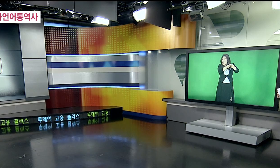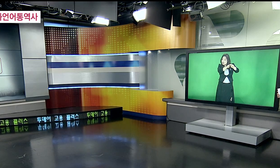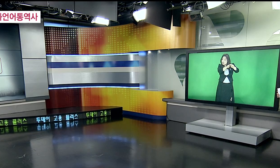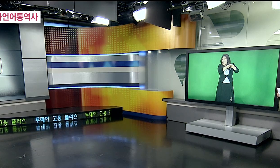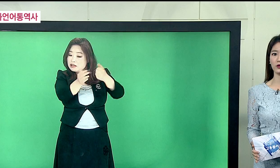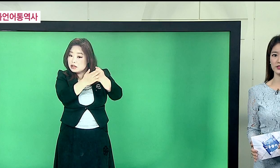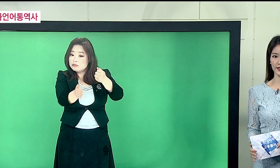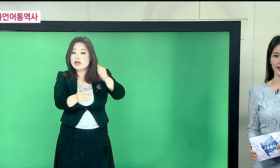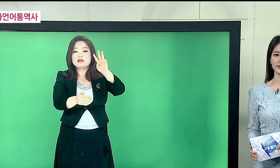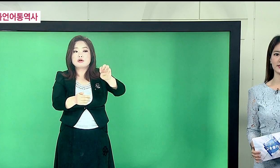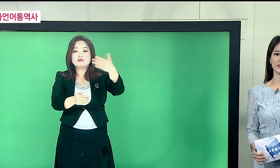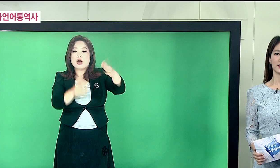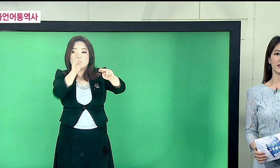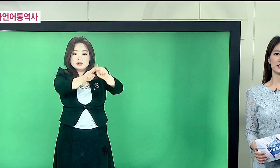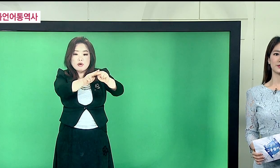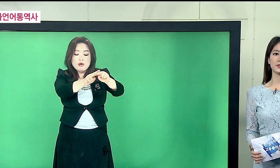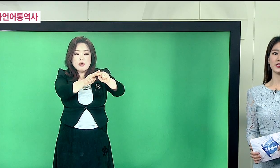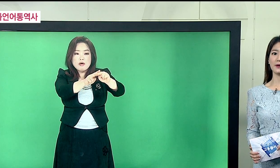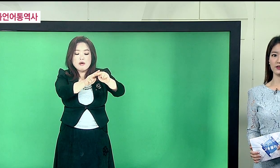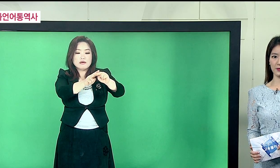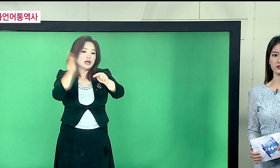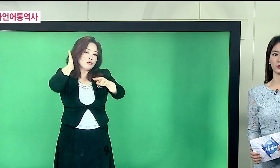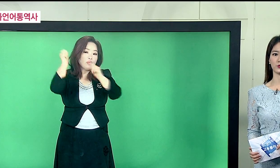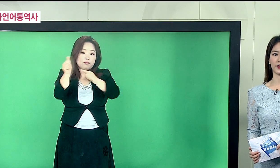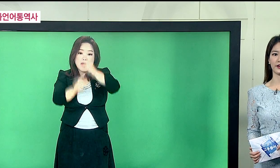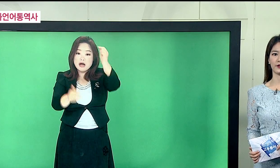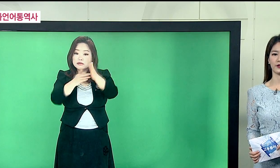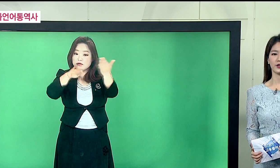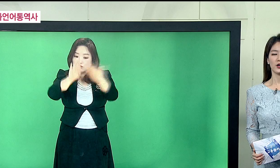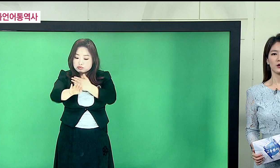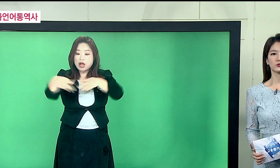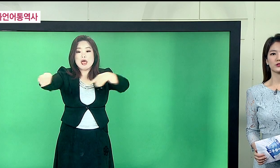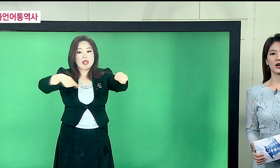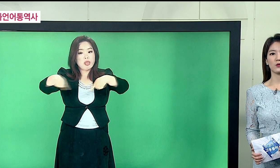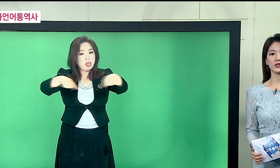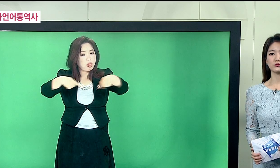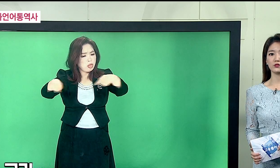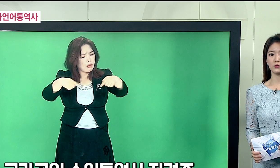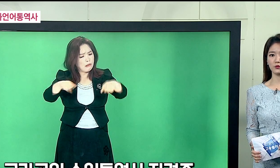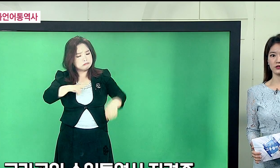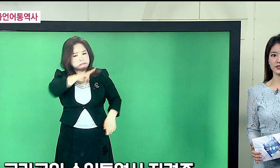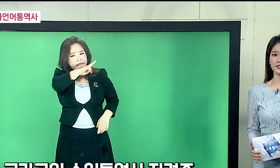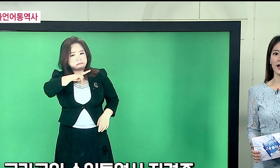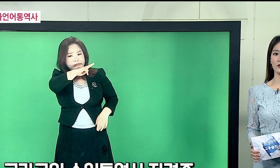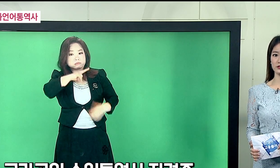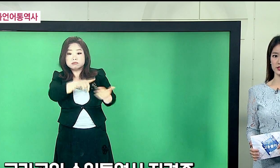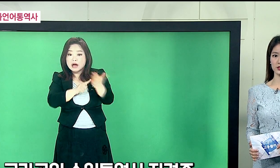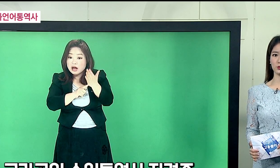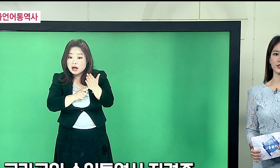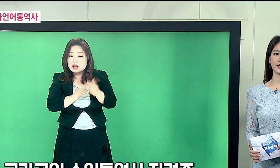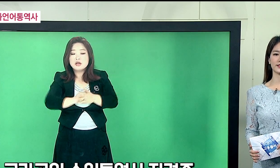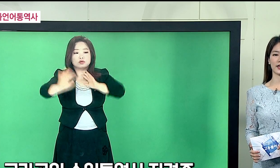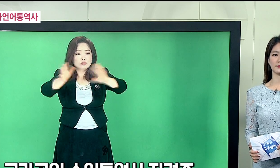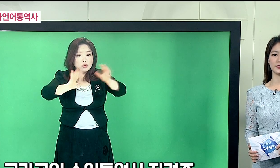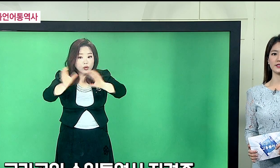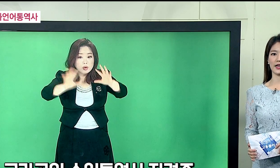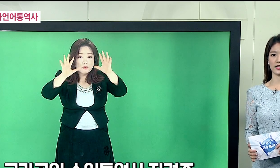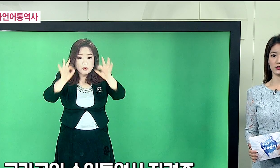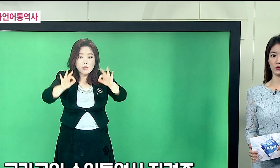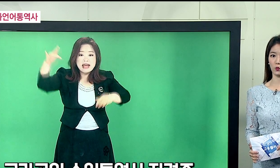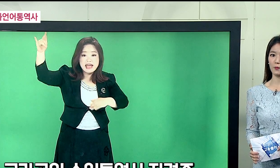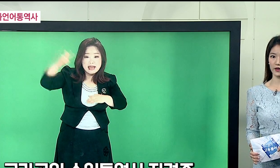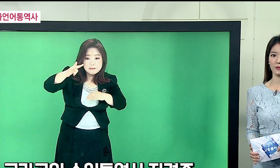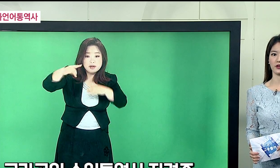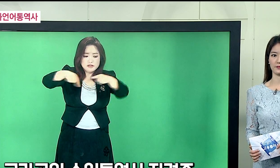청각과 언어장애 있는 27만 10명 정도 인데요 국가공인 수화통역사 자격증을 소지한 사람은